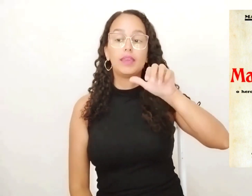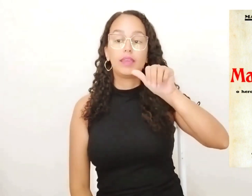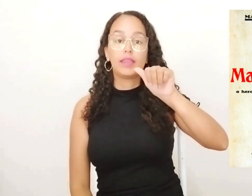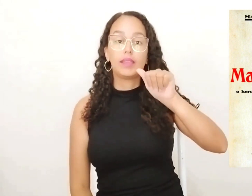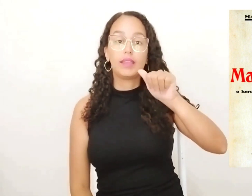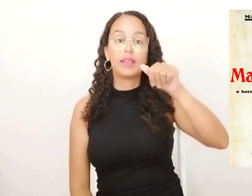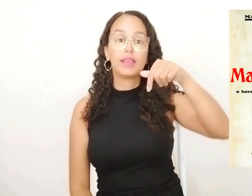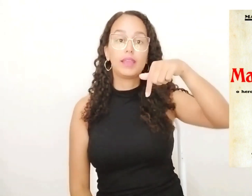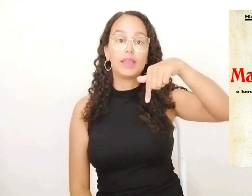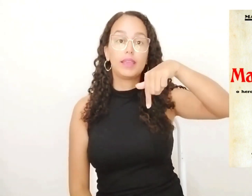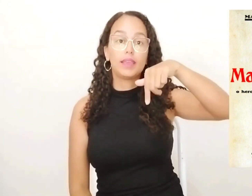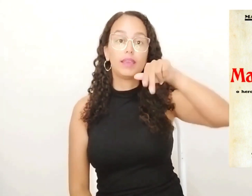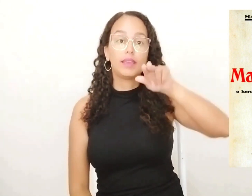Macunaíma descobre